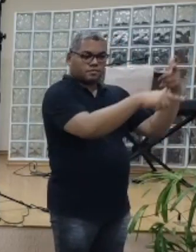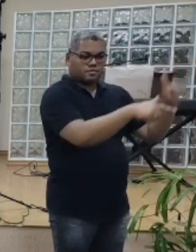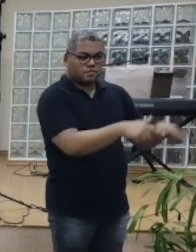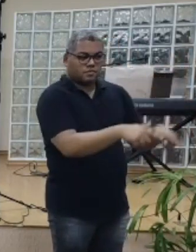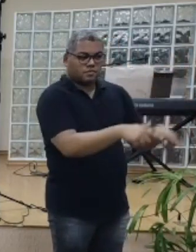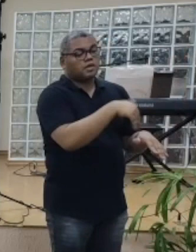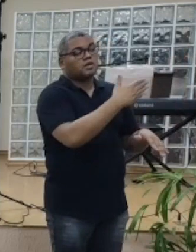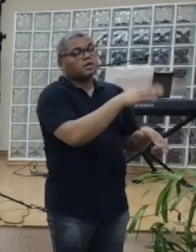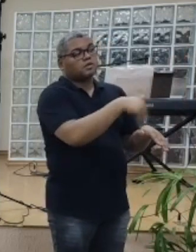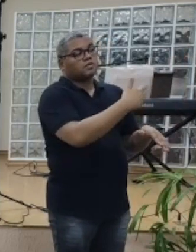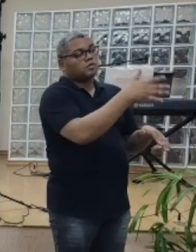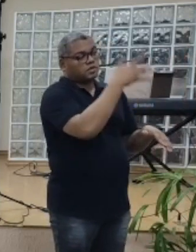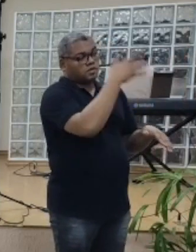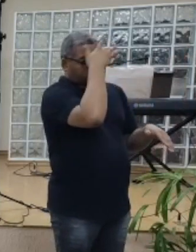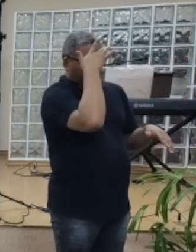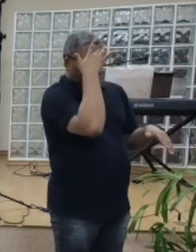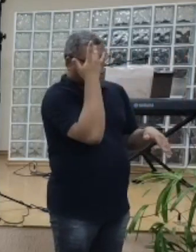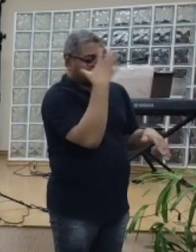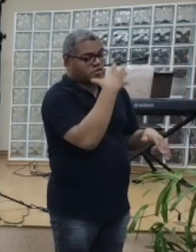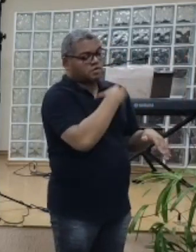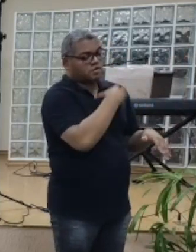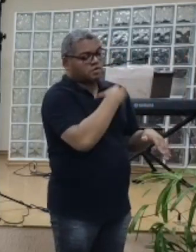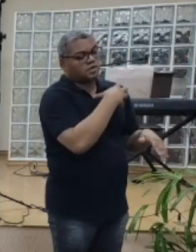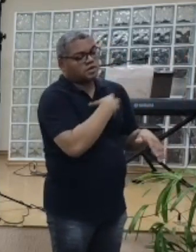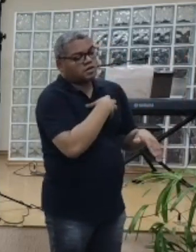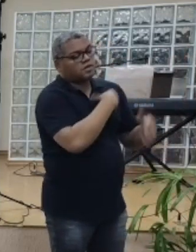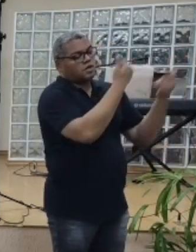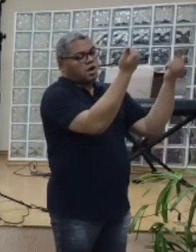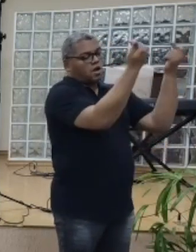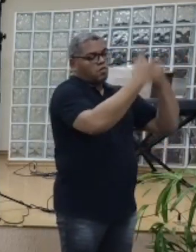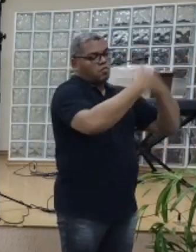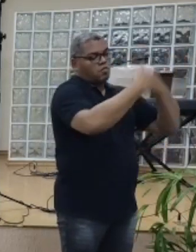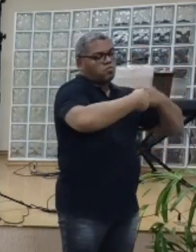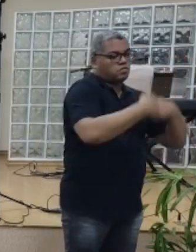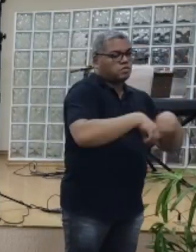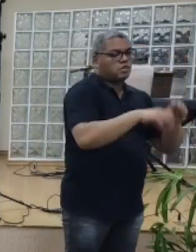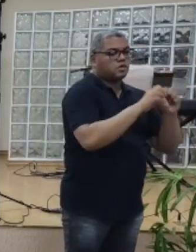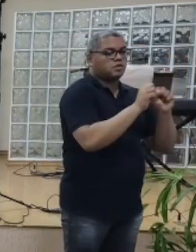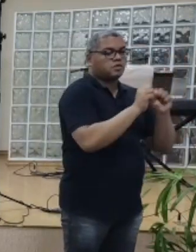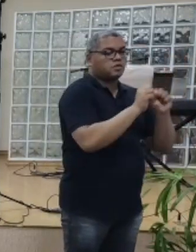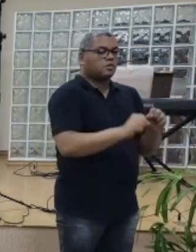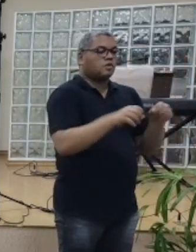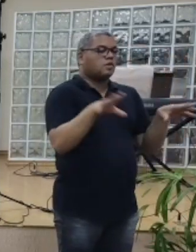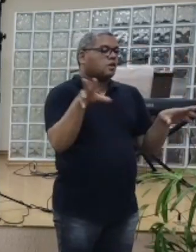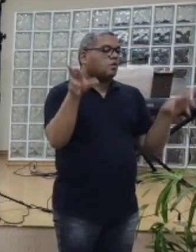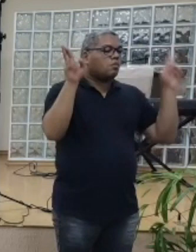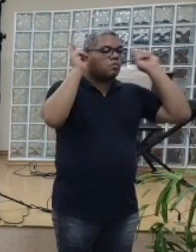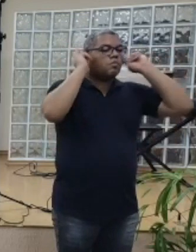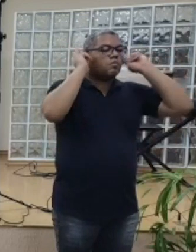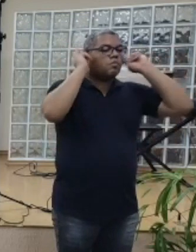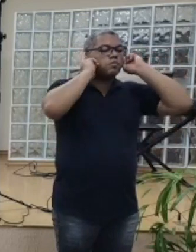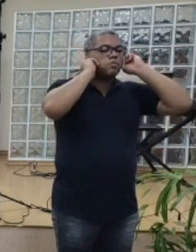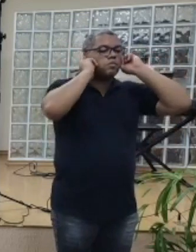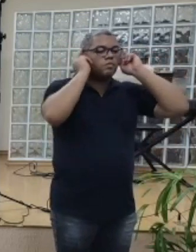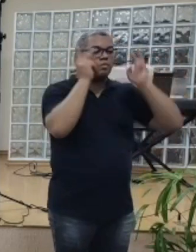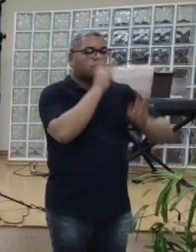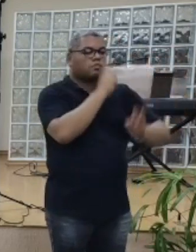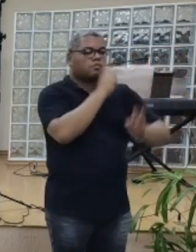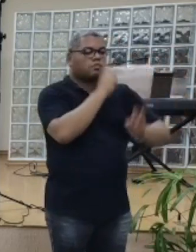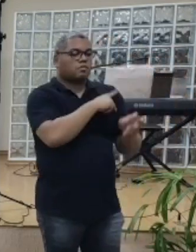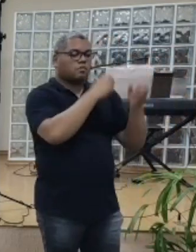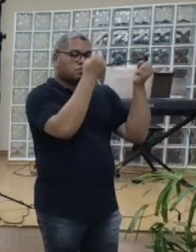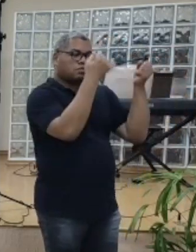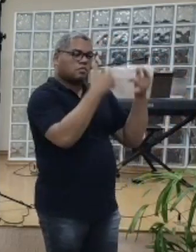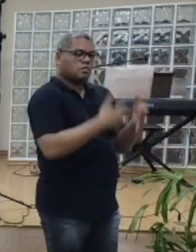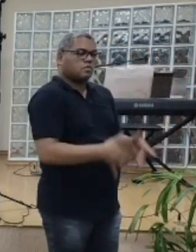se sentem magoadas com a mensagem, elas podem fechar os seus ouvidos. Paulo fala, o que está